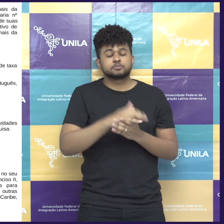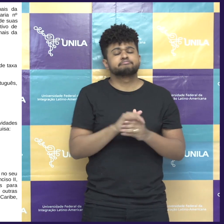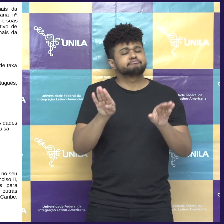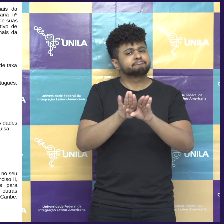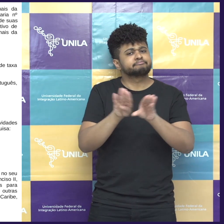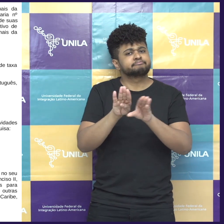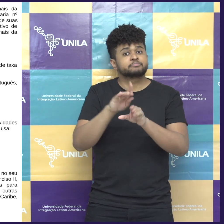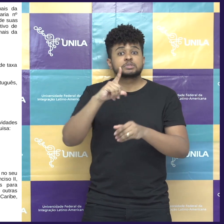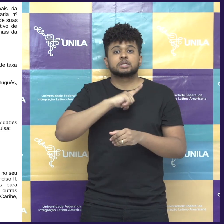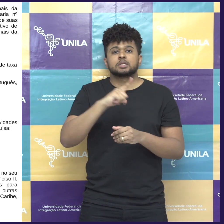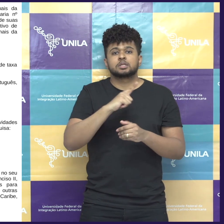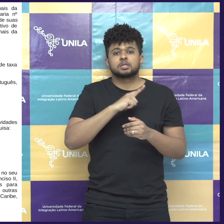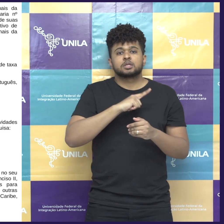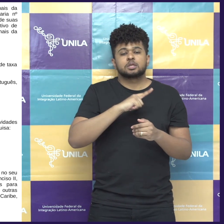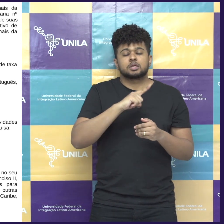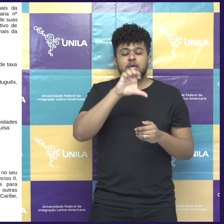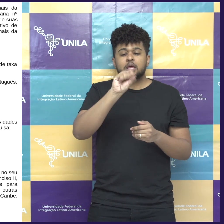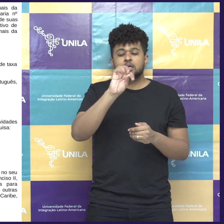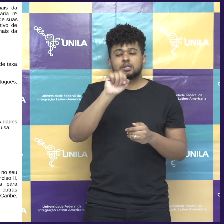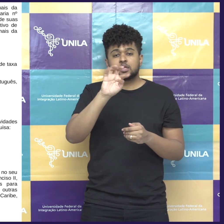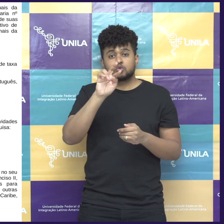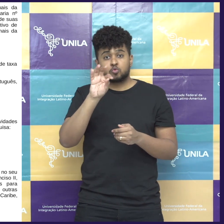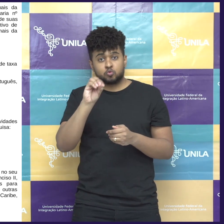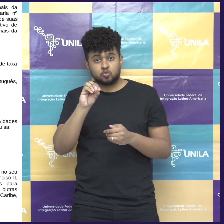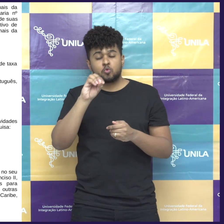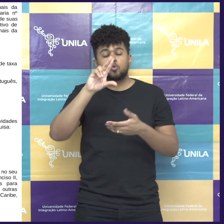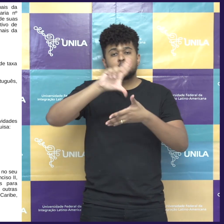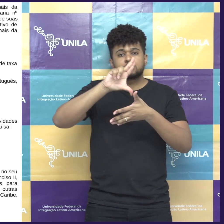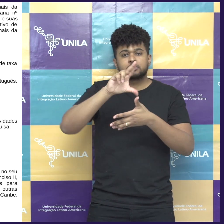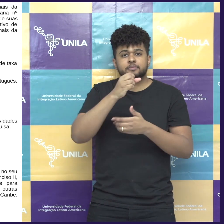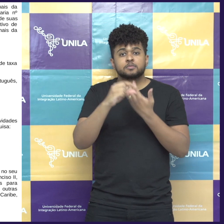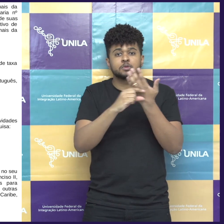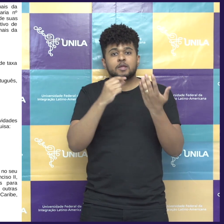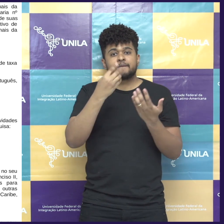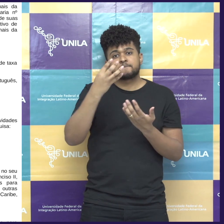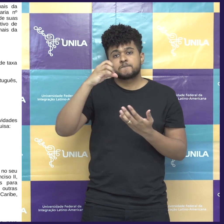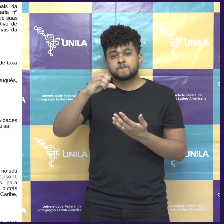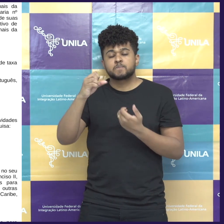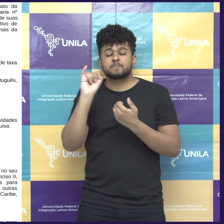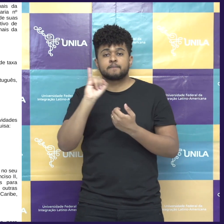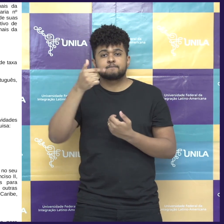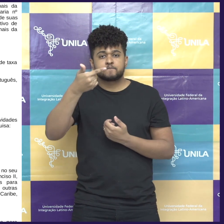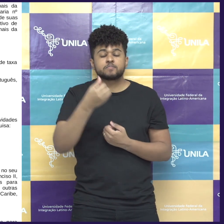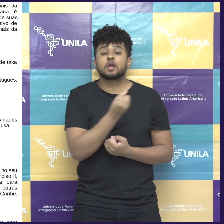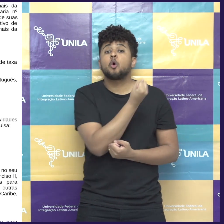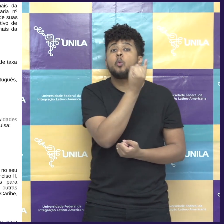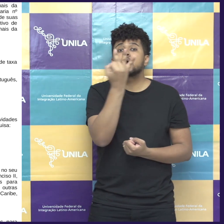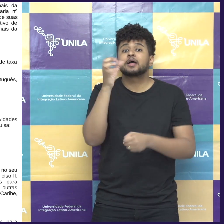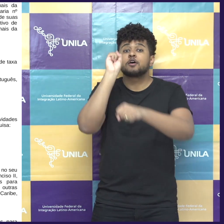o disposto no Estatuto da UNILA, no artigo 49, inciso 2, do total de